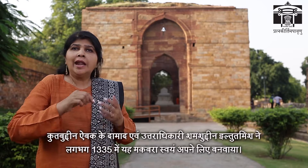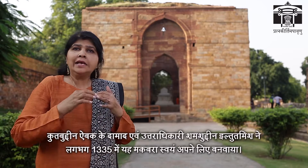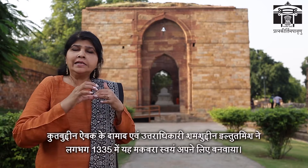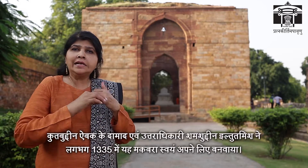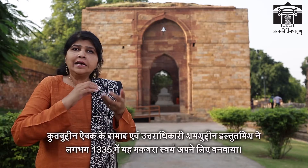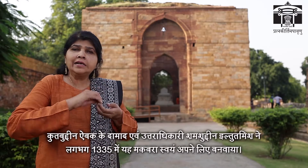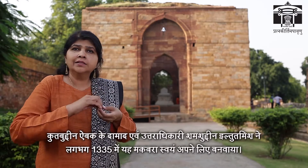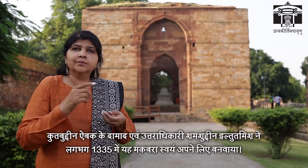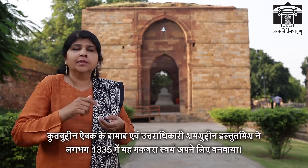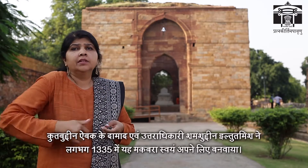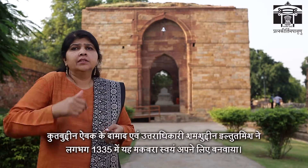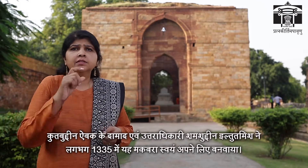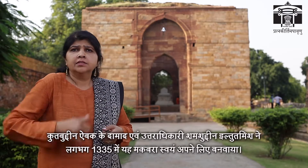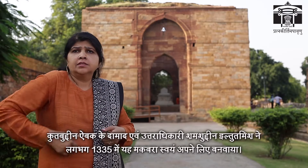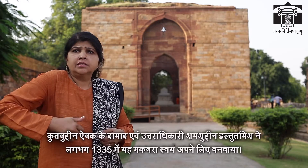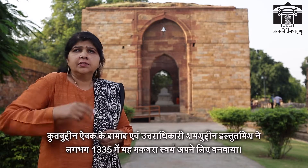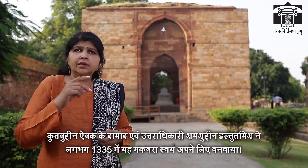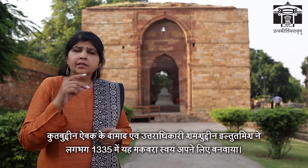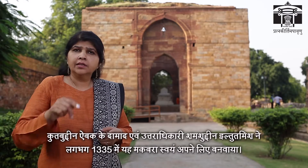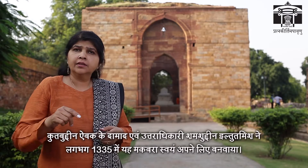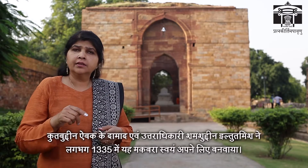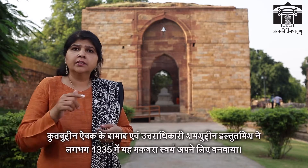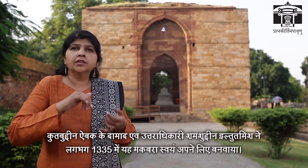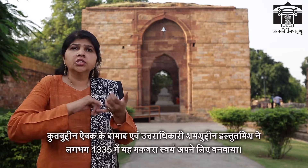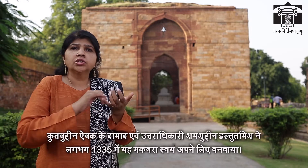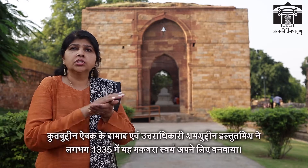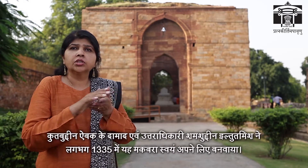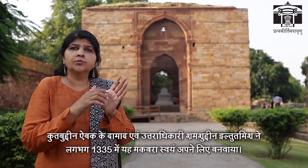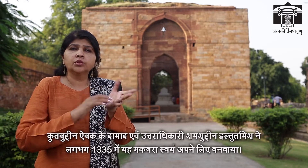एवं उत्तराधिकारी शमशुद्दीन इल्तुतमिश ने